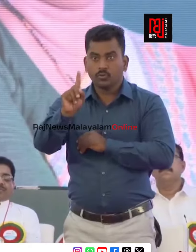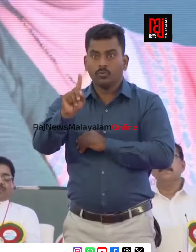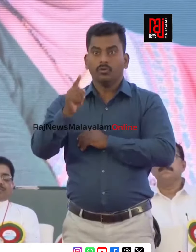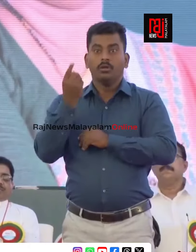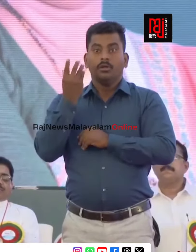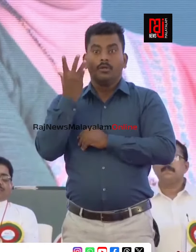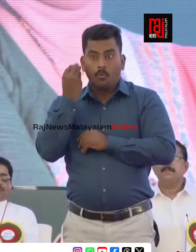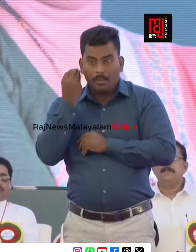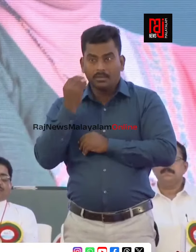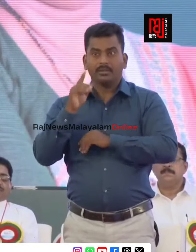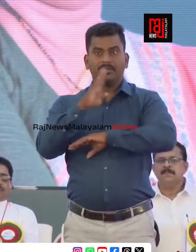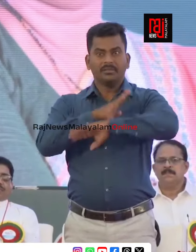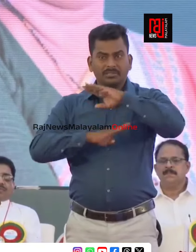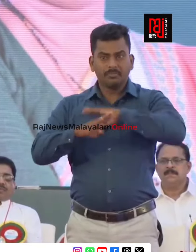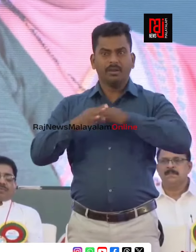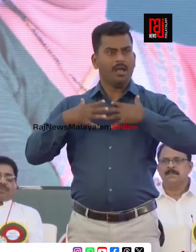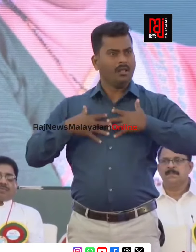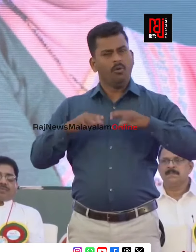അതൊരുക്കിക്കൊണ്ട്